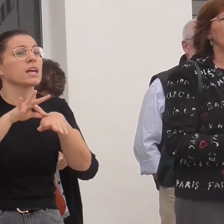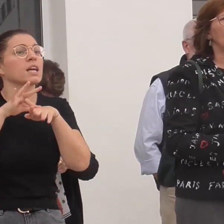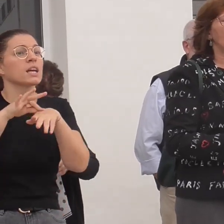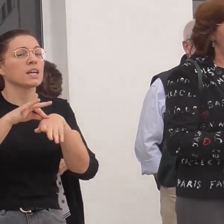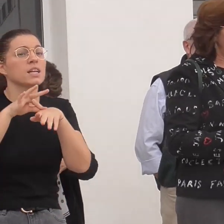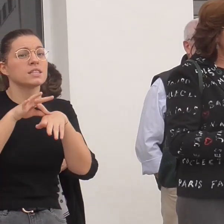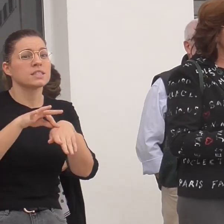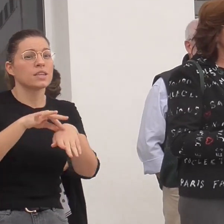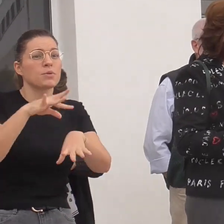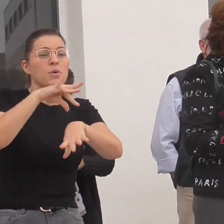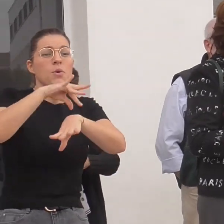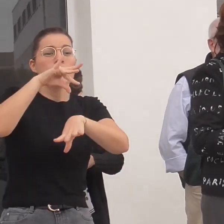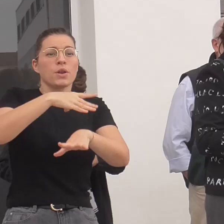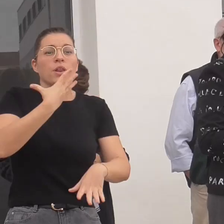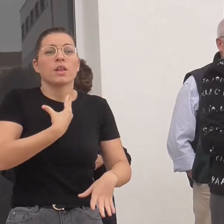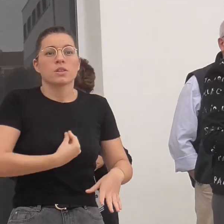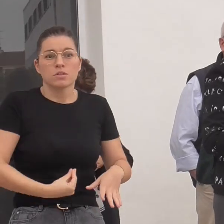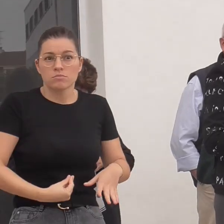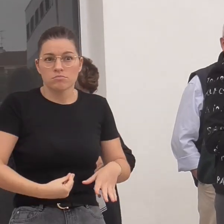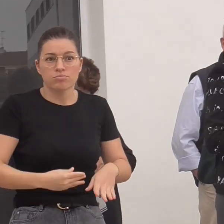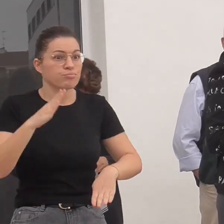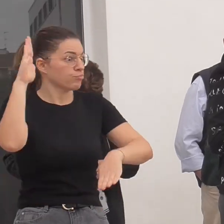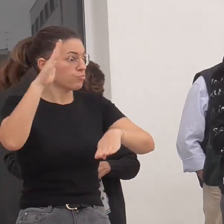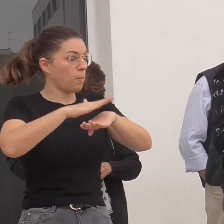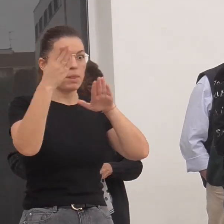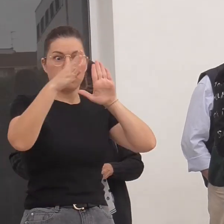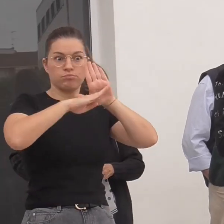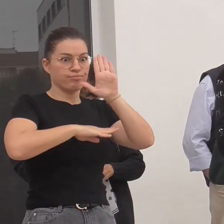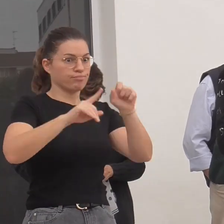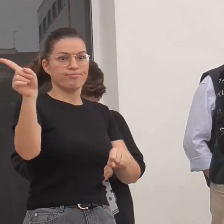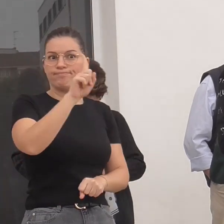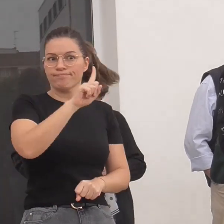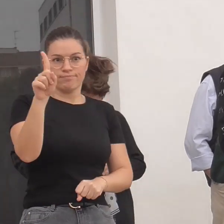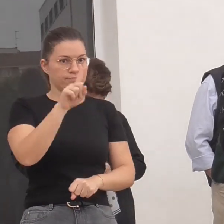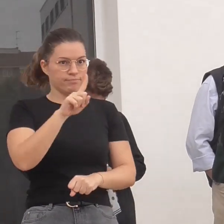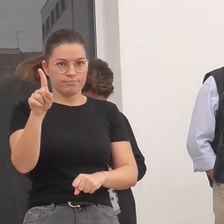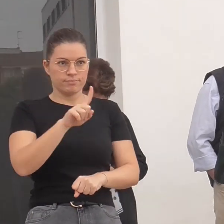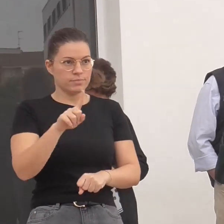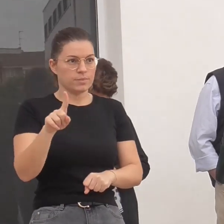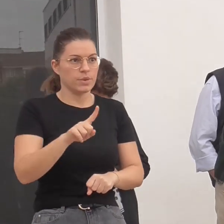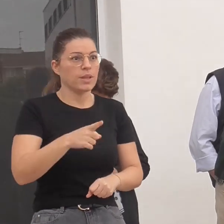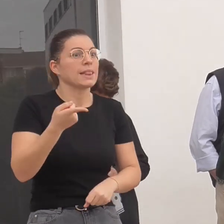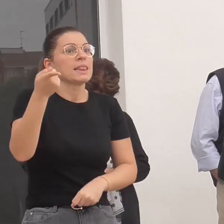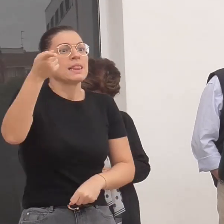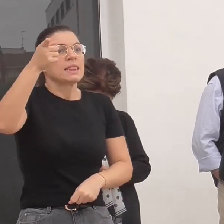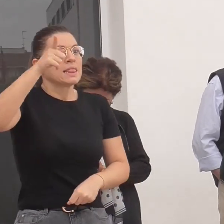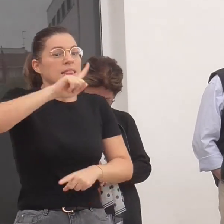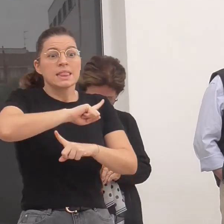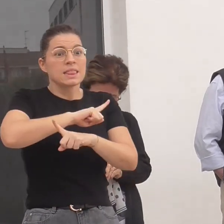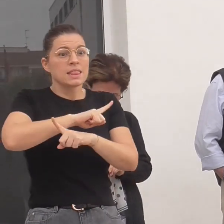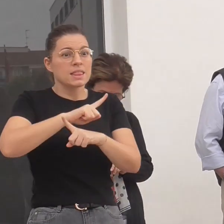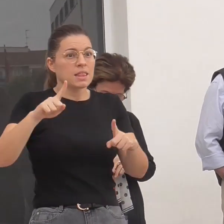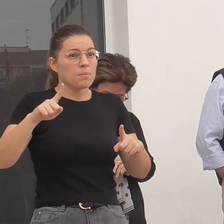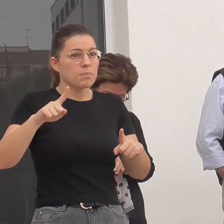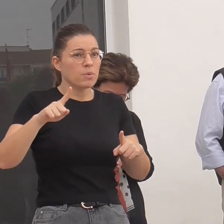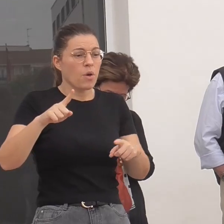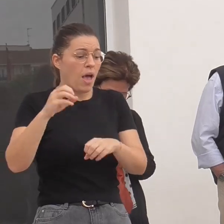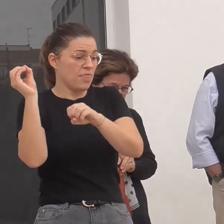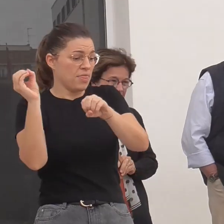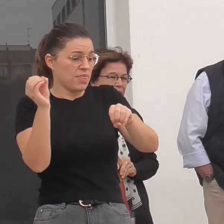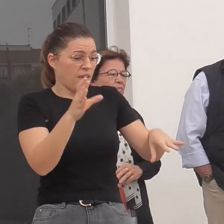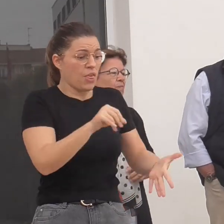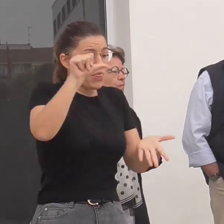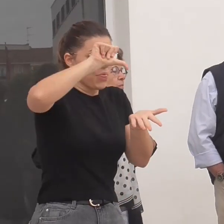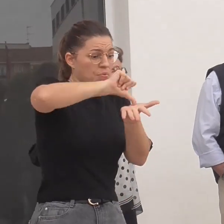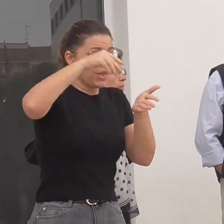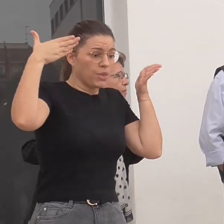de Salud ha incumplido su programa de salud y el dejar de